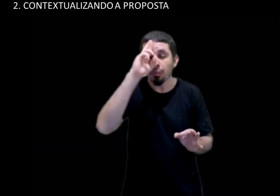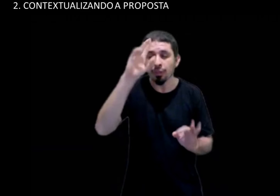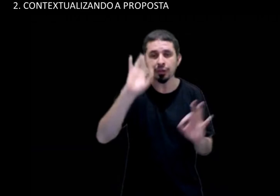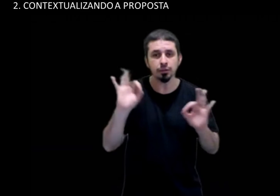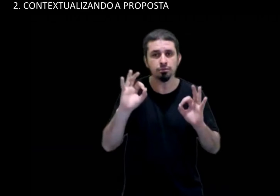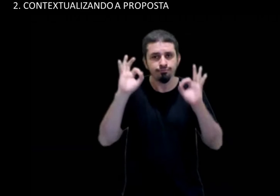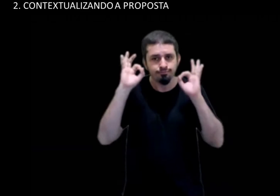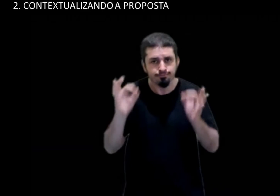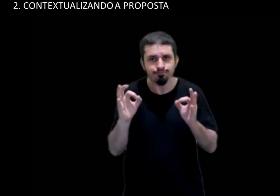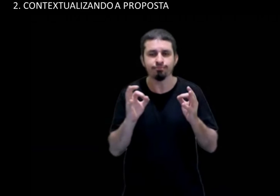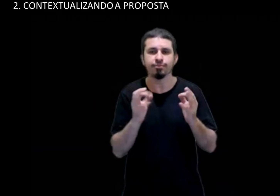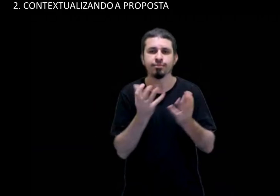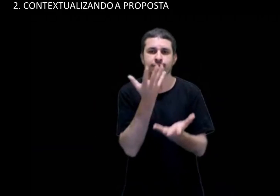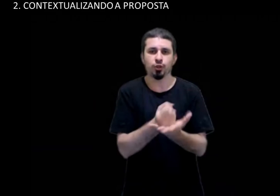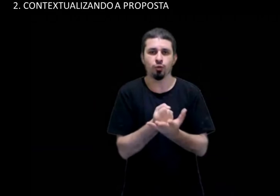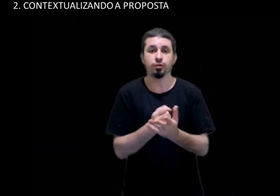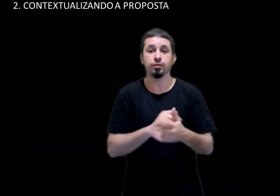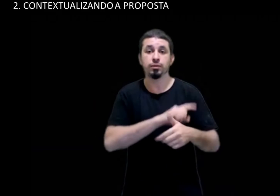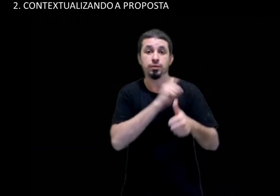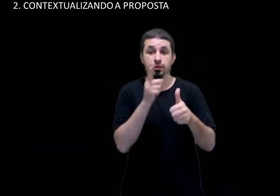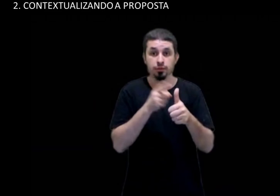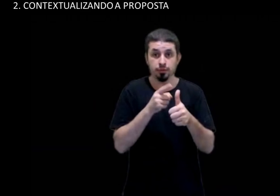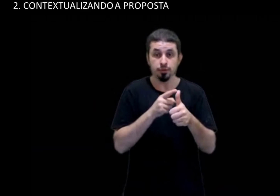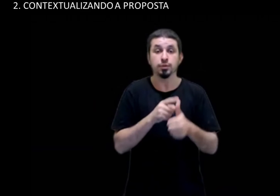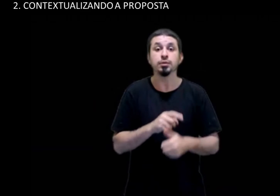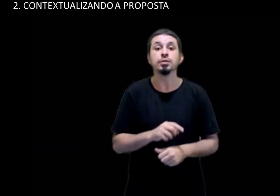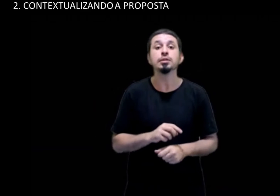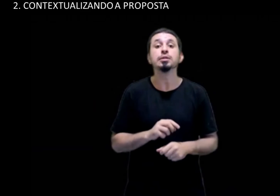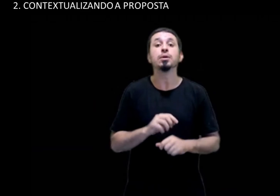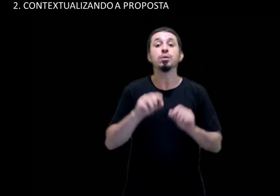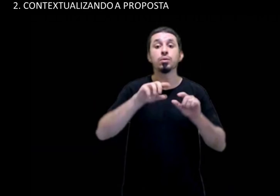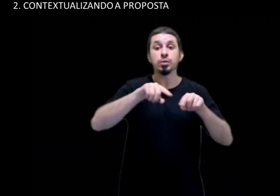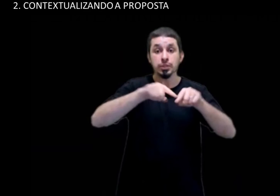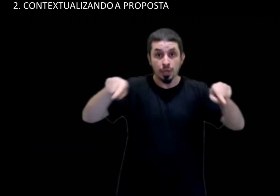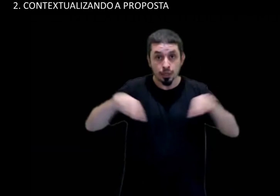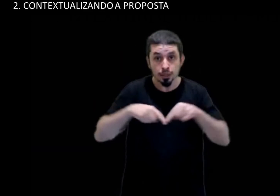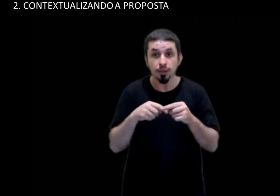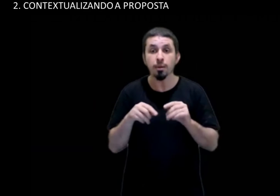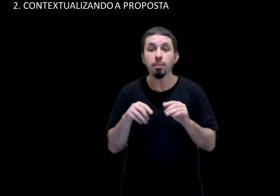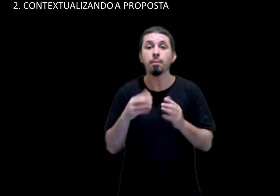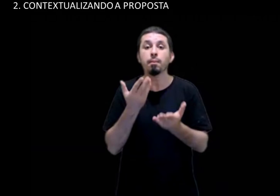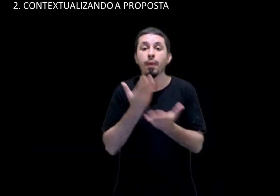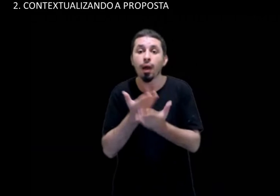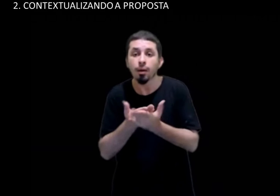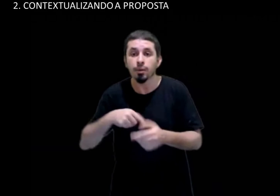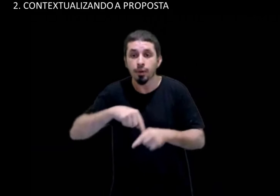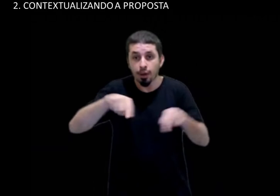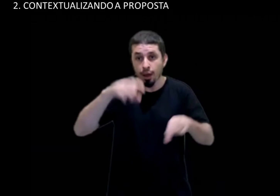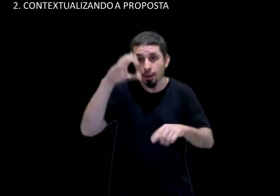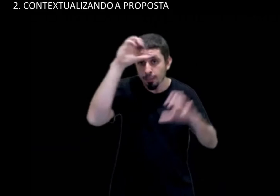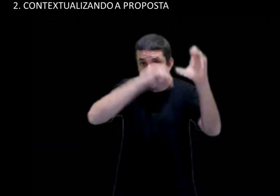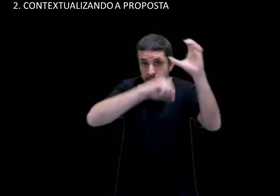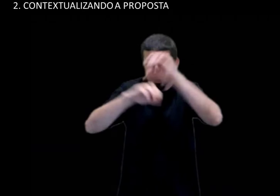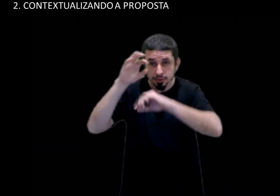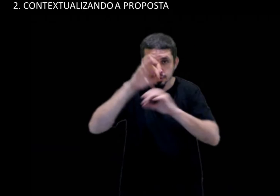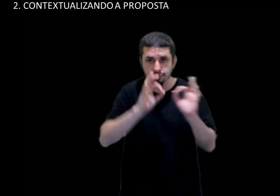informações. 5. Aplicar em sala de aula a metodologia aprendida no módulo. A partir